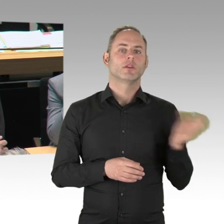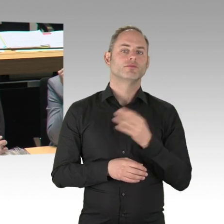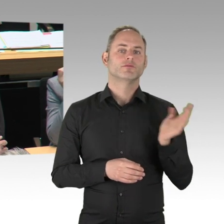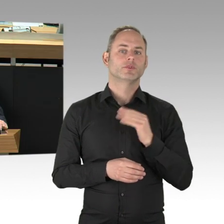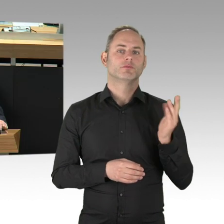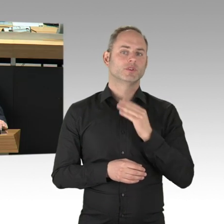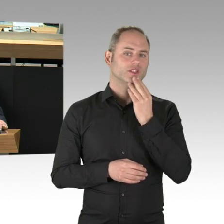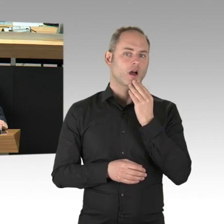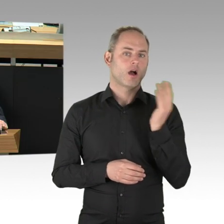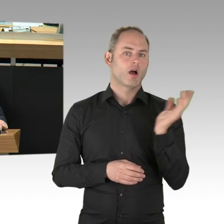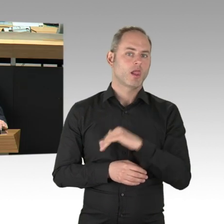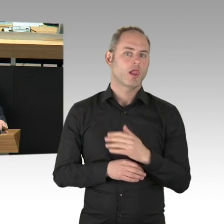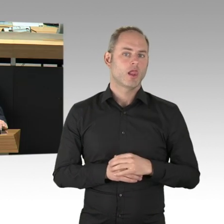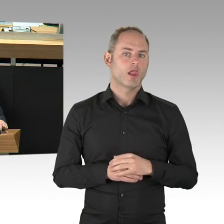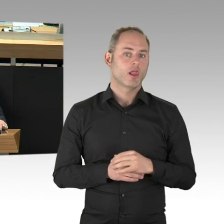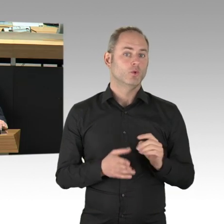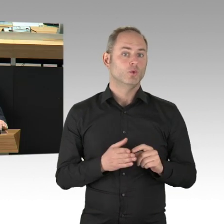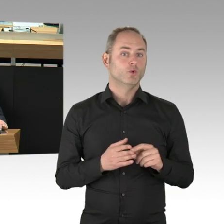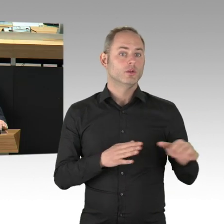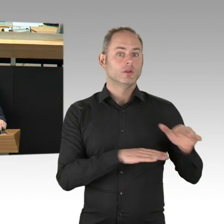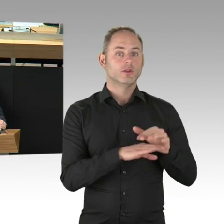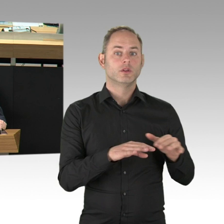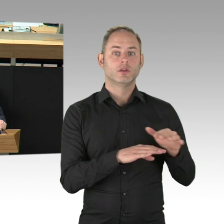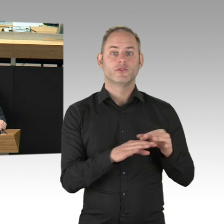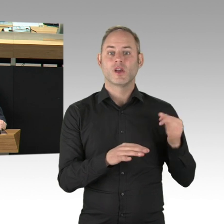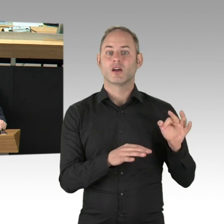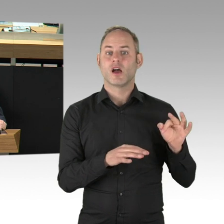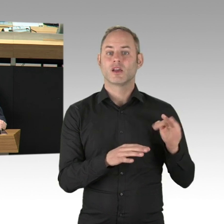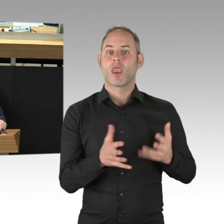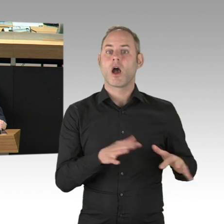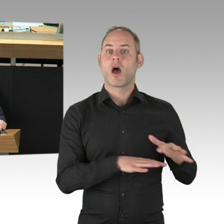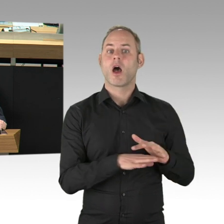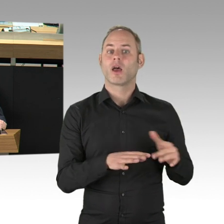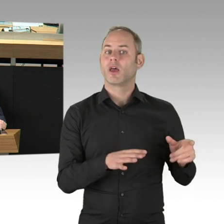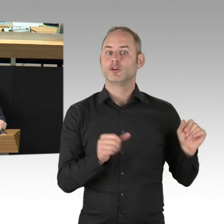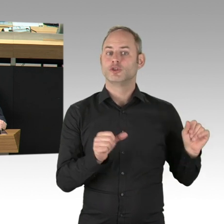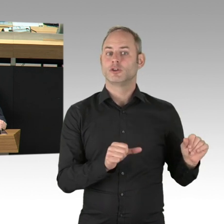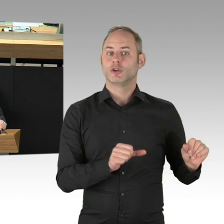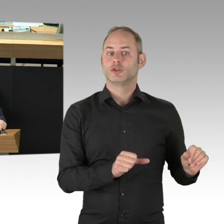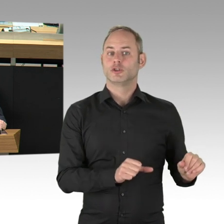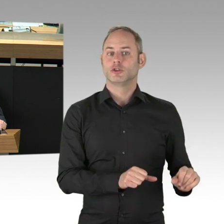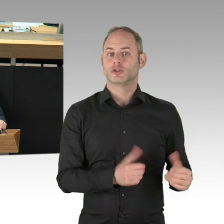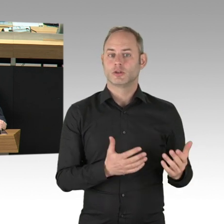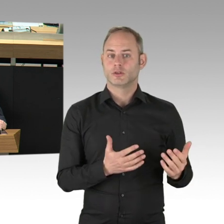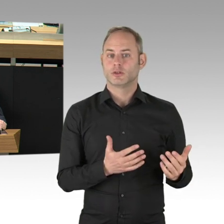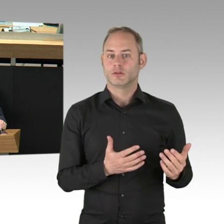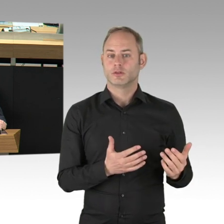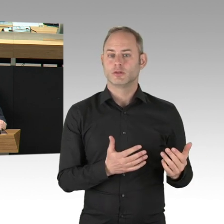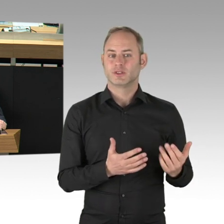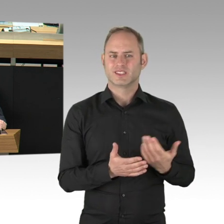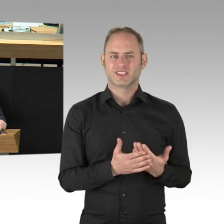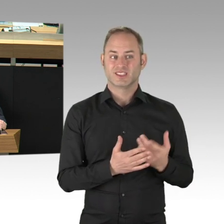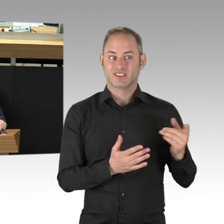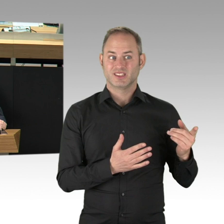Topf werfen. Wir erleben nicht die Rückkehr der 30er Jahre. Es handelt sich um einen neuen Typ von Antisemitismus, dem wir ins